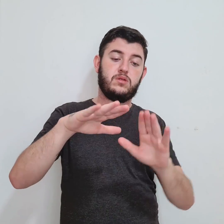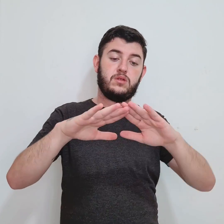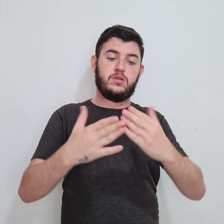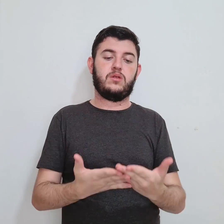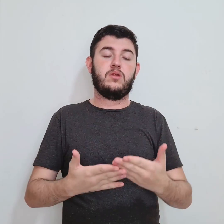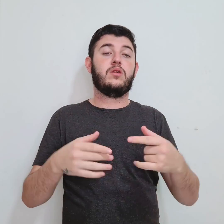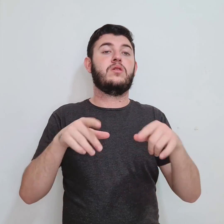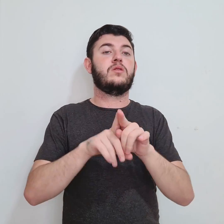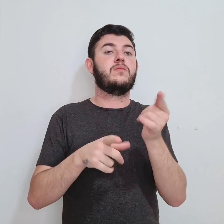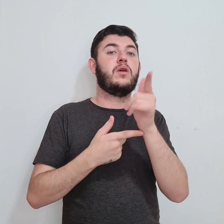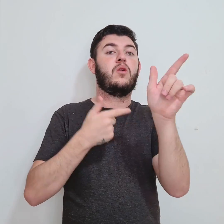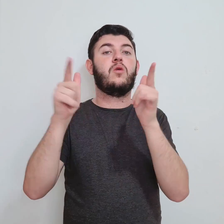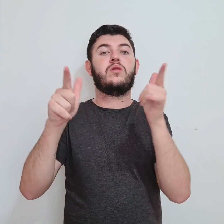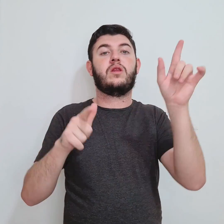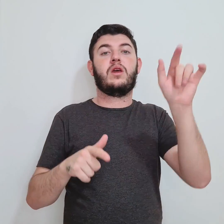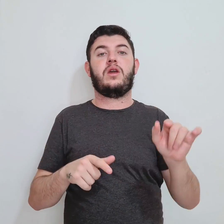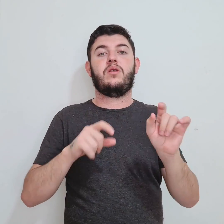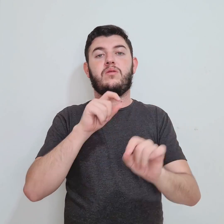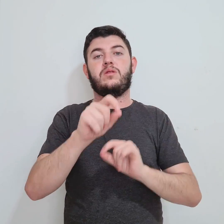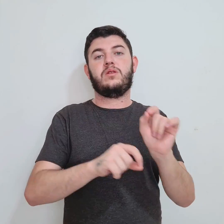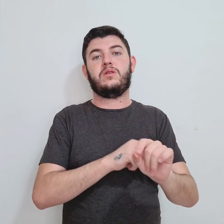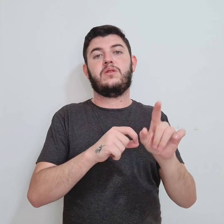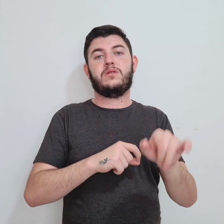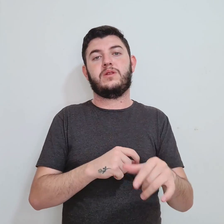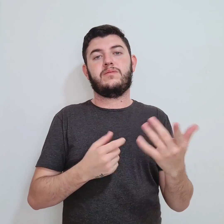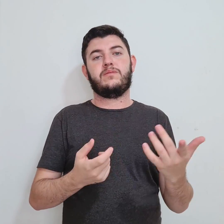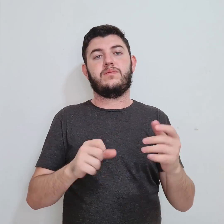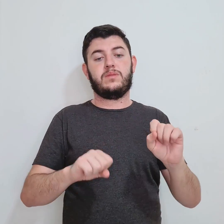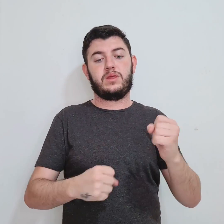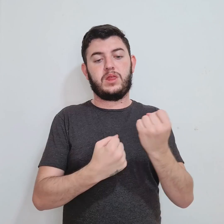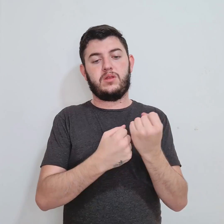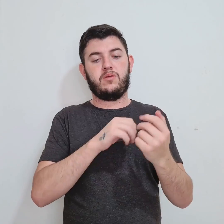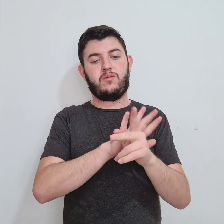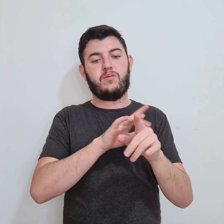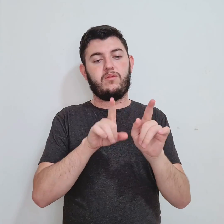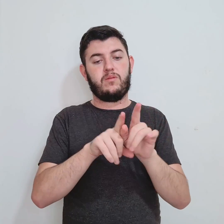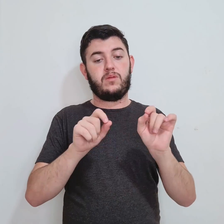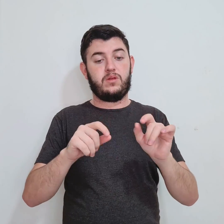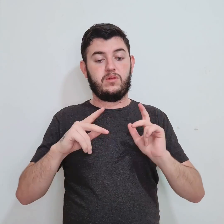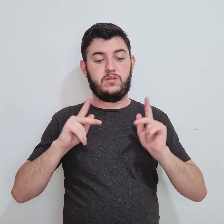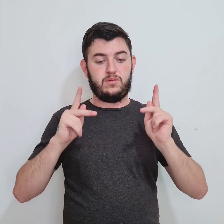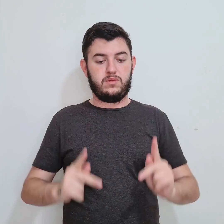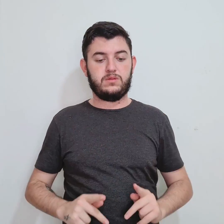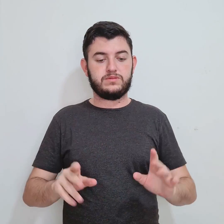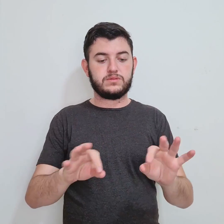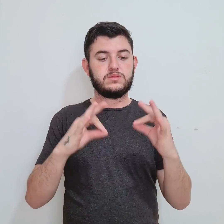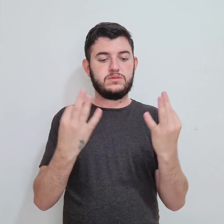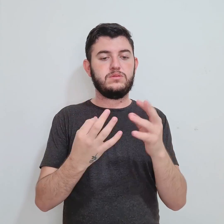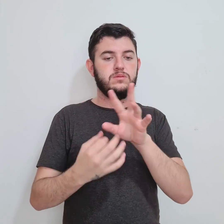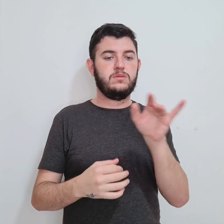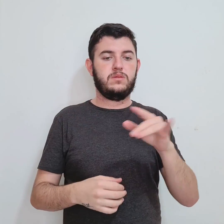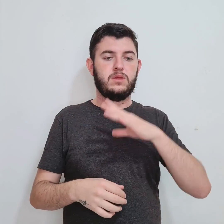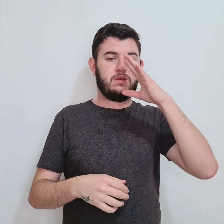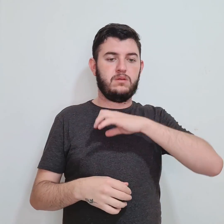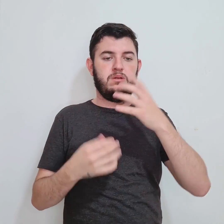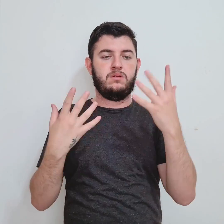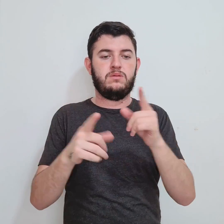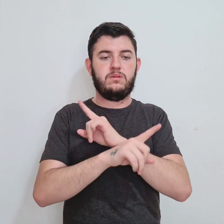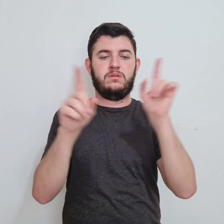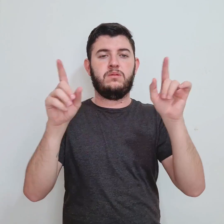institucional escolar, e outra que é uma tendência, inclusive, de reforçar certas posturas de família que querem negar esse